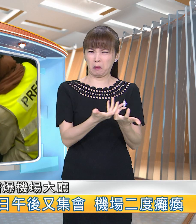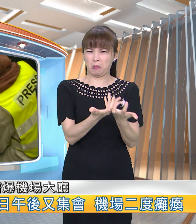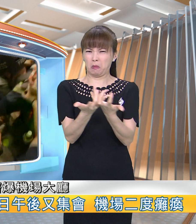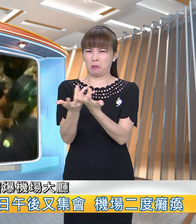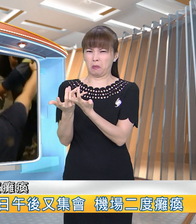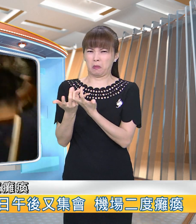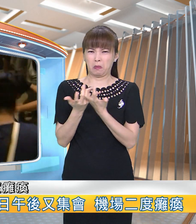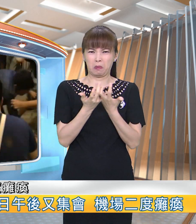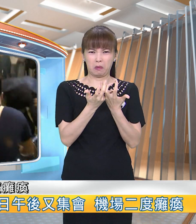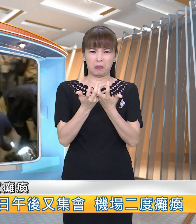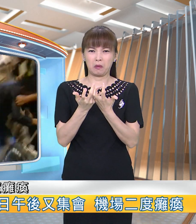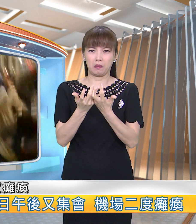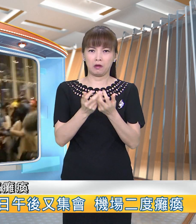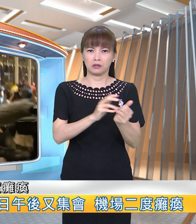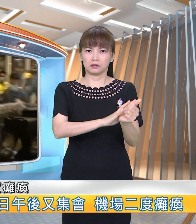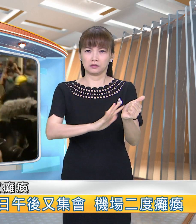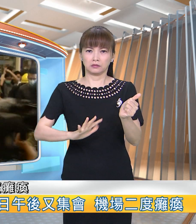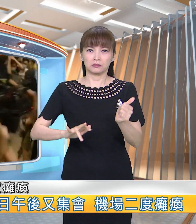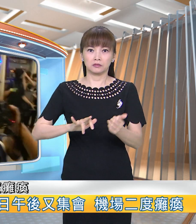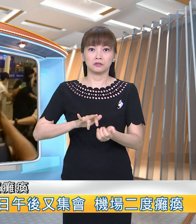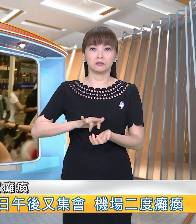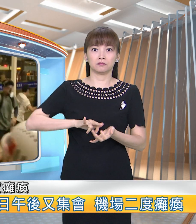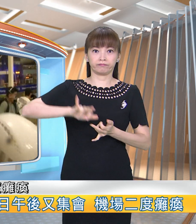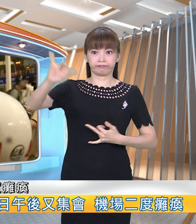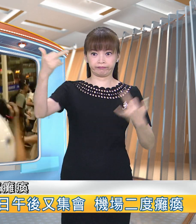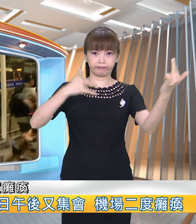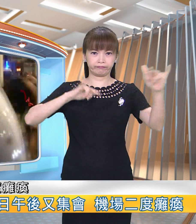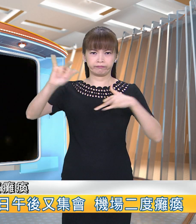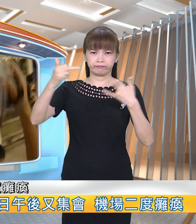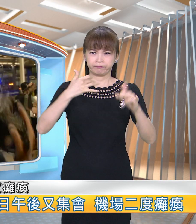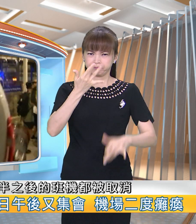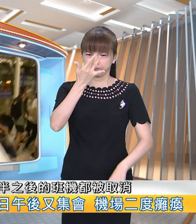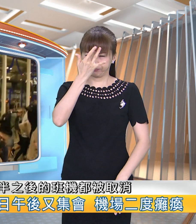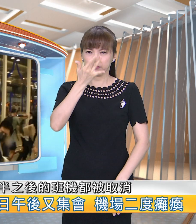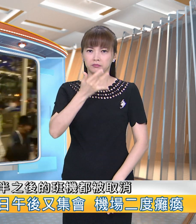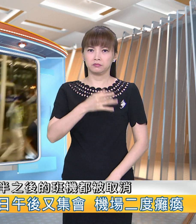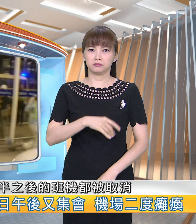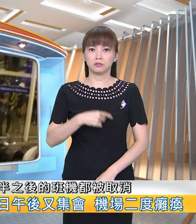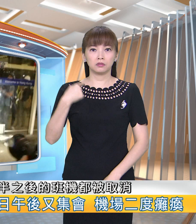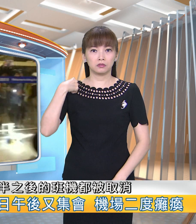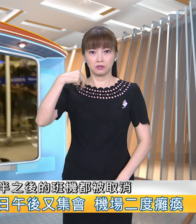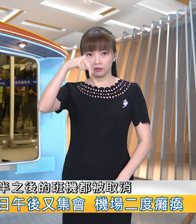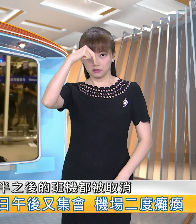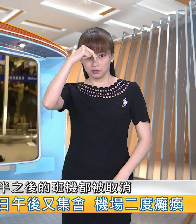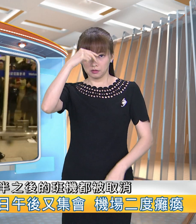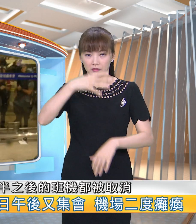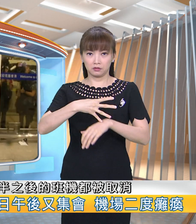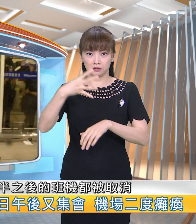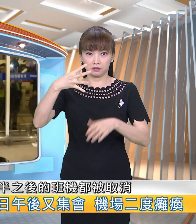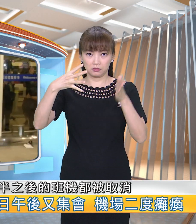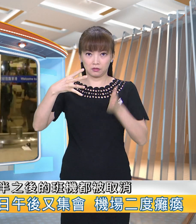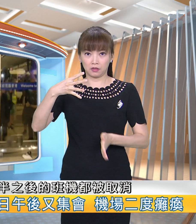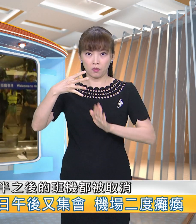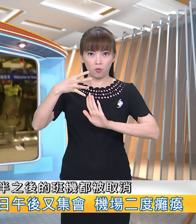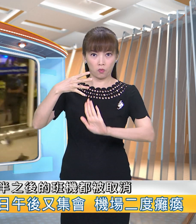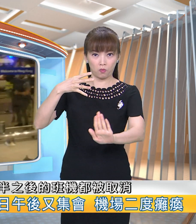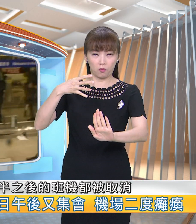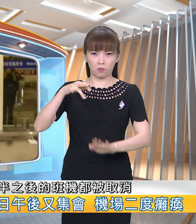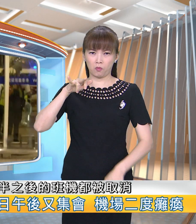机场二度瘫痪。昨天下午4:30之后的班机都被取消。而